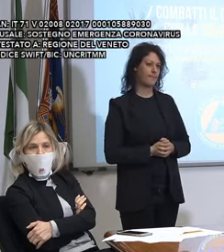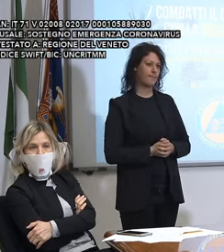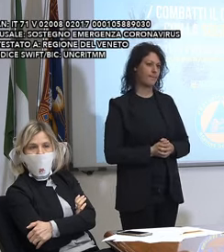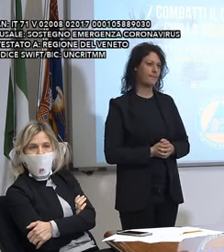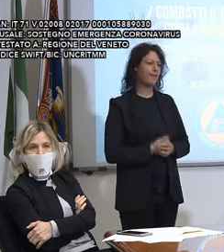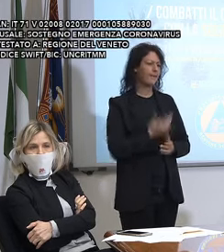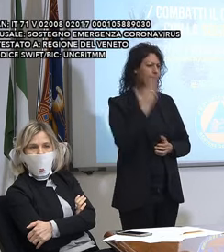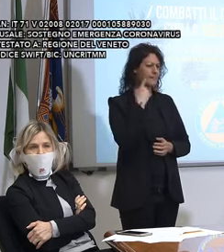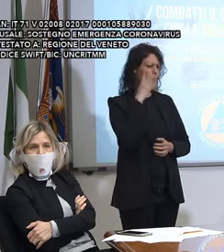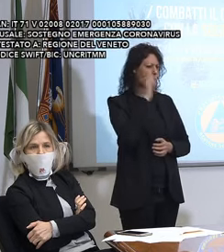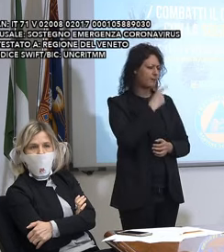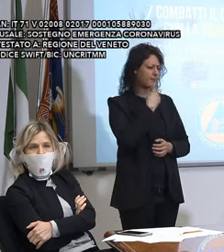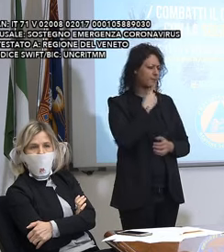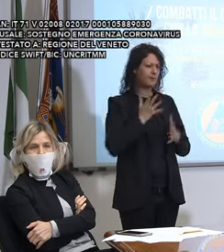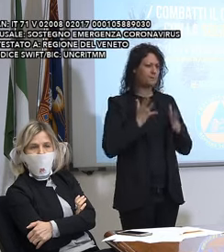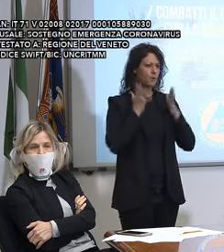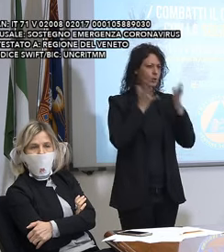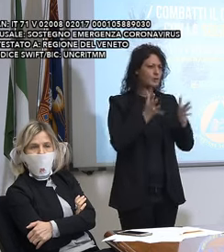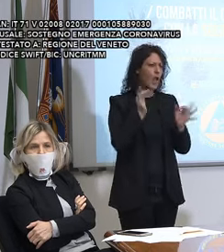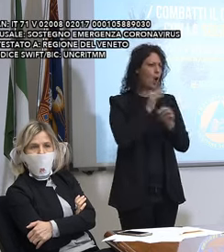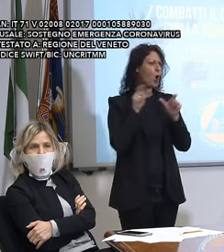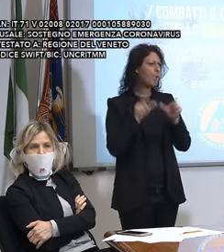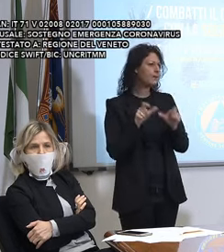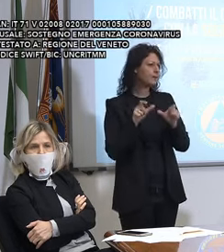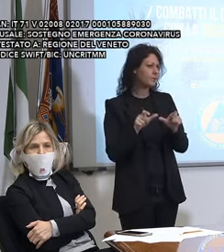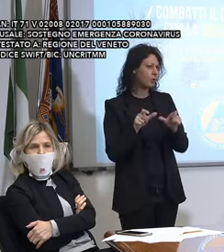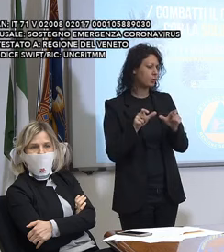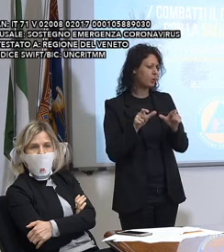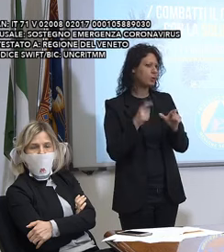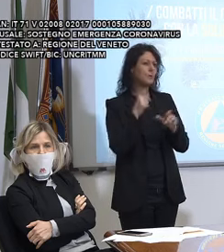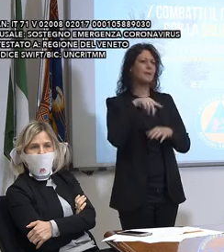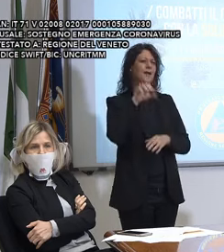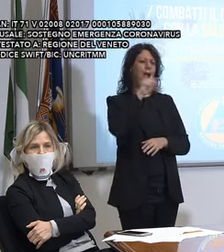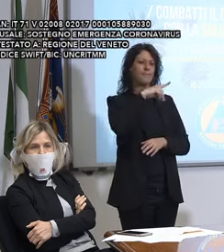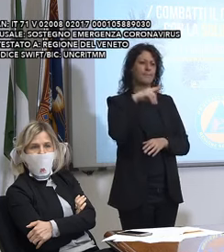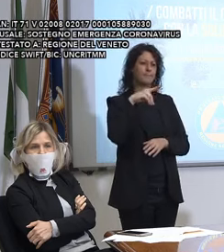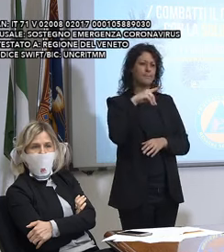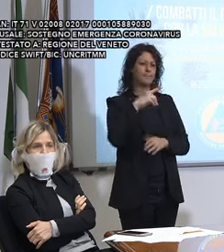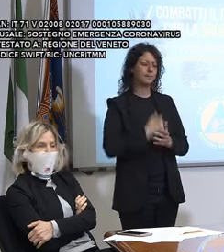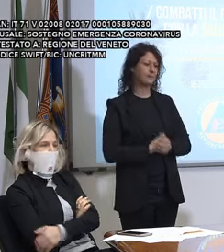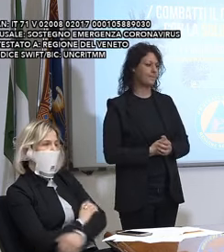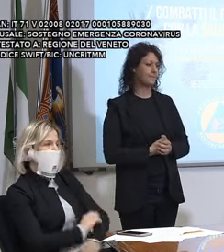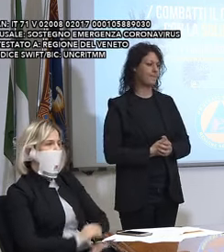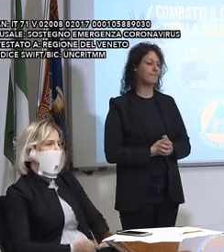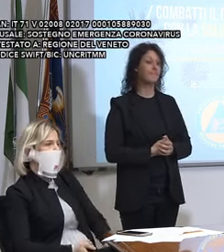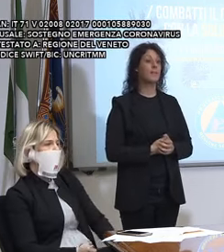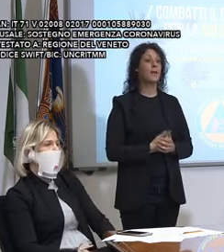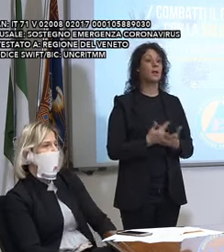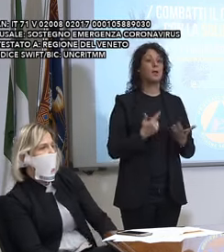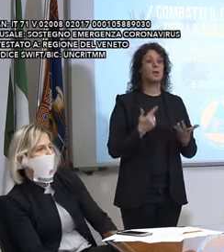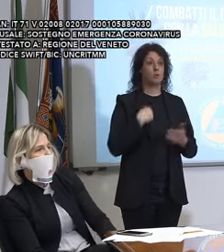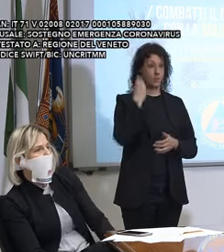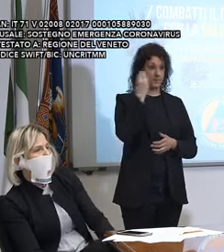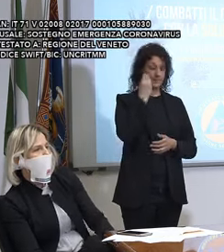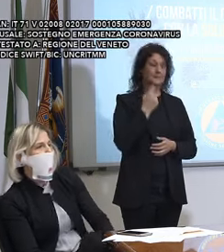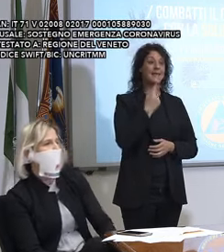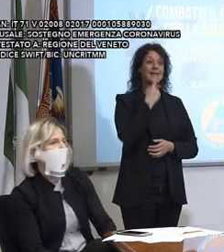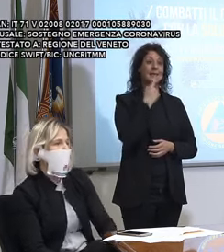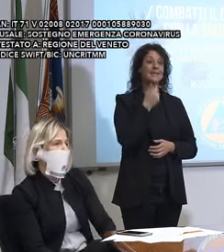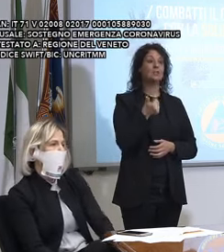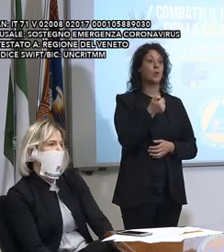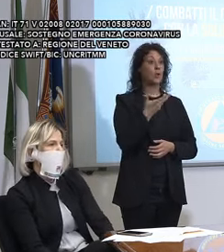volontarietà obbligatoria sull'applicazione? No, nel senso che, no, vi ho detto che secondo me per chi ha un telefonino, quindi